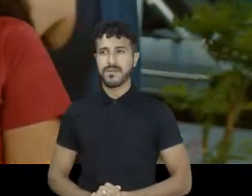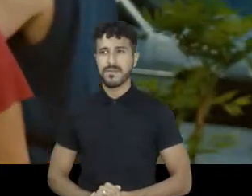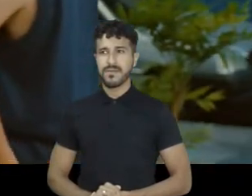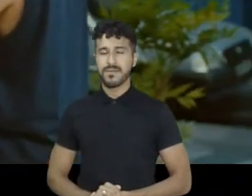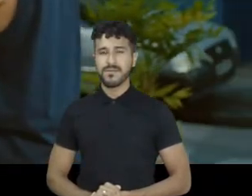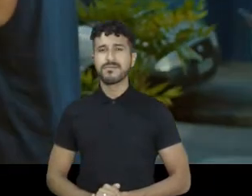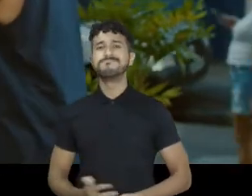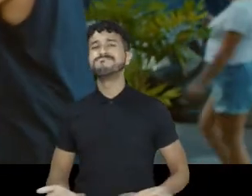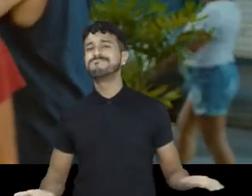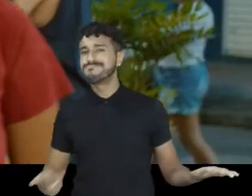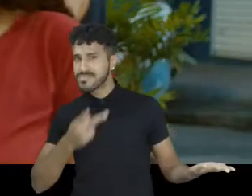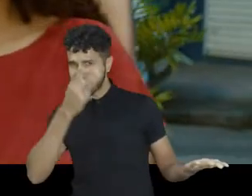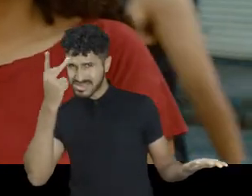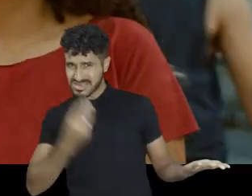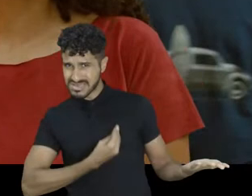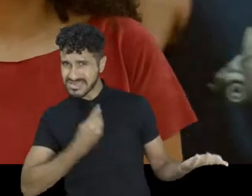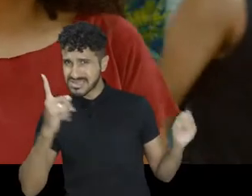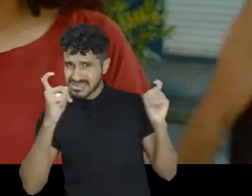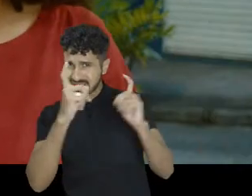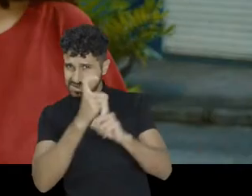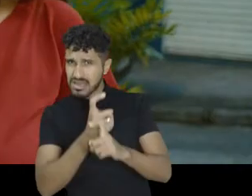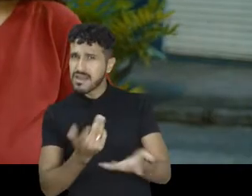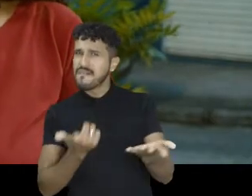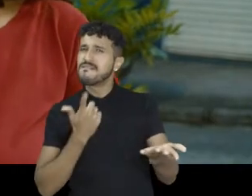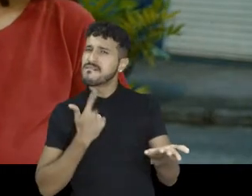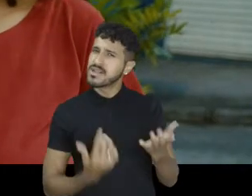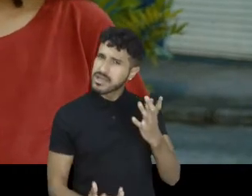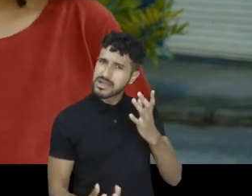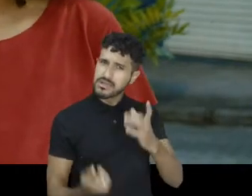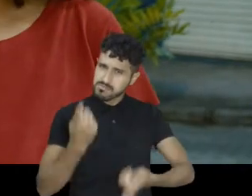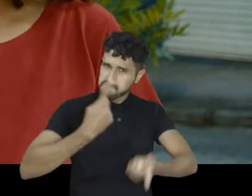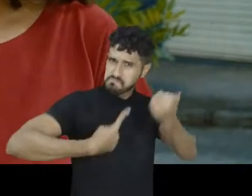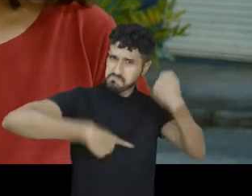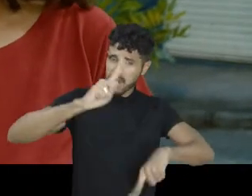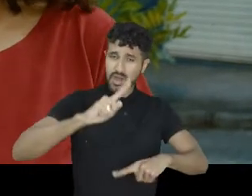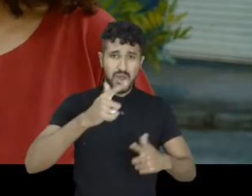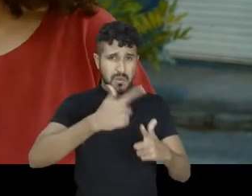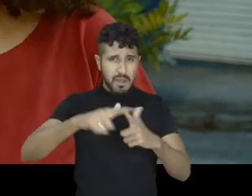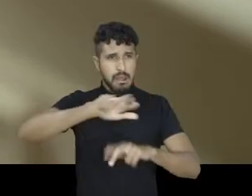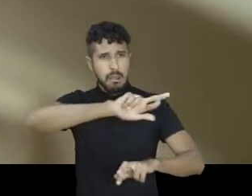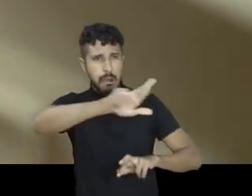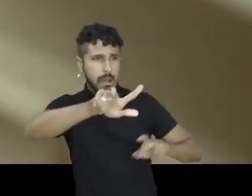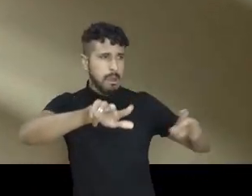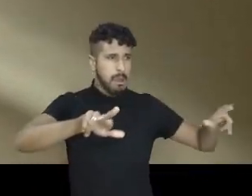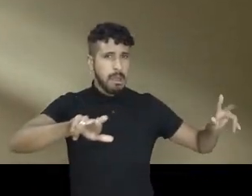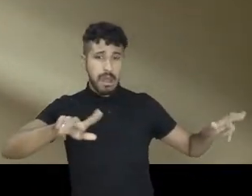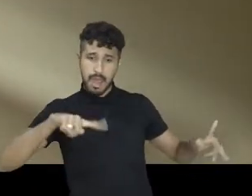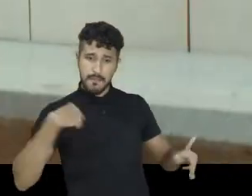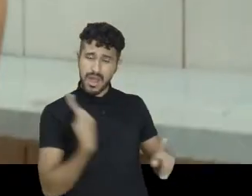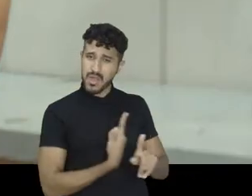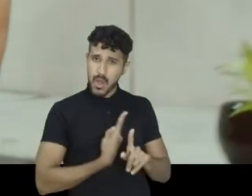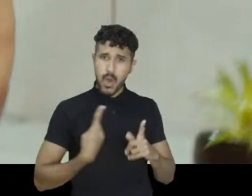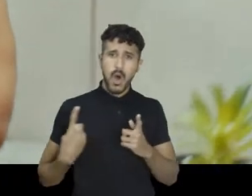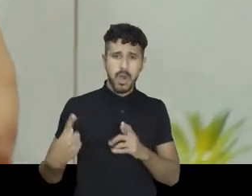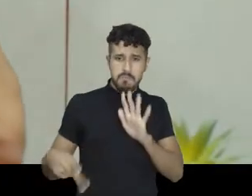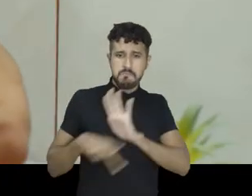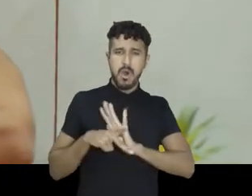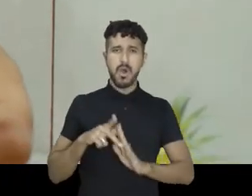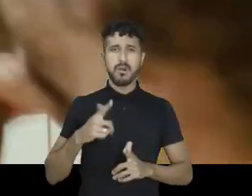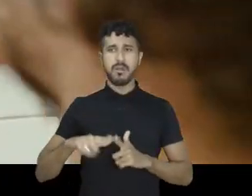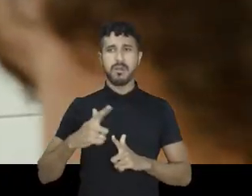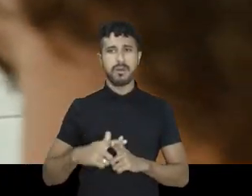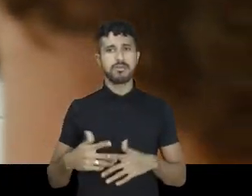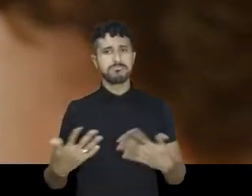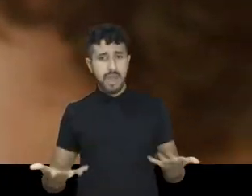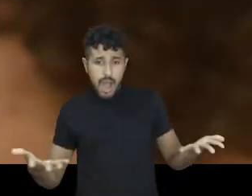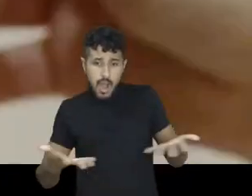E aí, galera? Vida difícil? Tá a fim de mudar? Nossos problemas são diferentes, mas são os nossos problemas. Por isso,